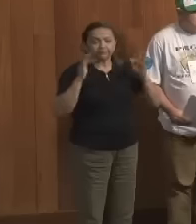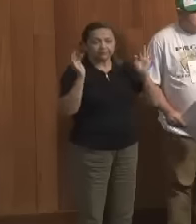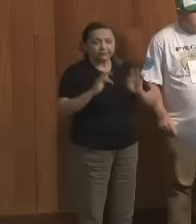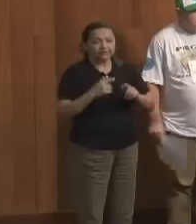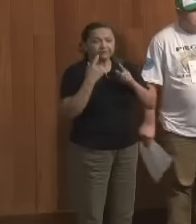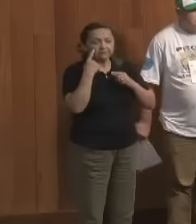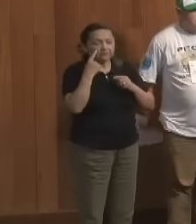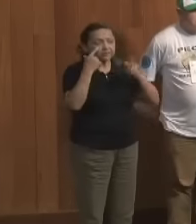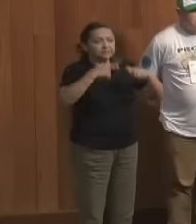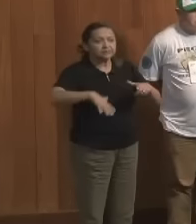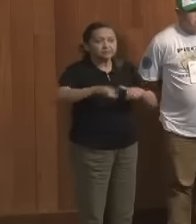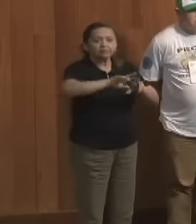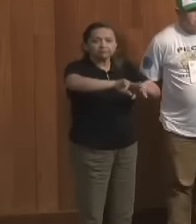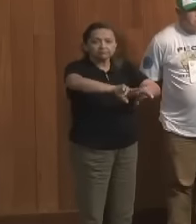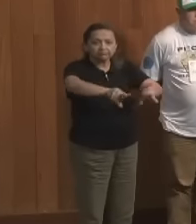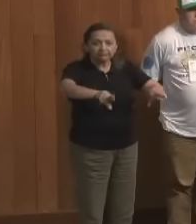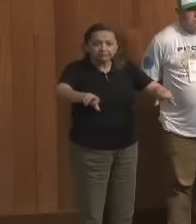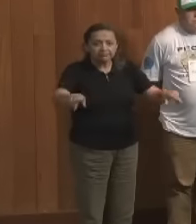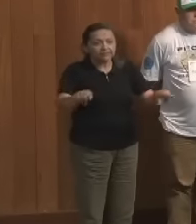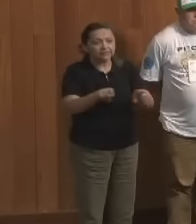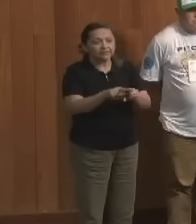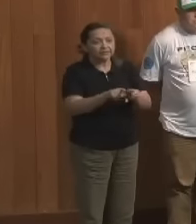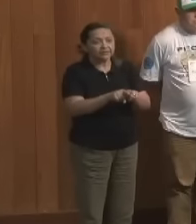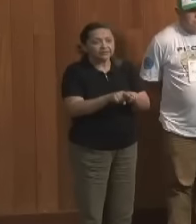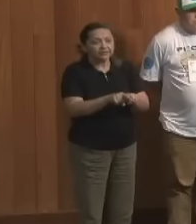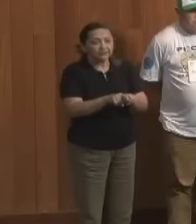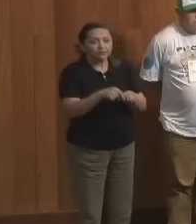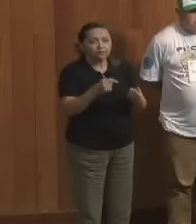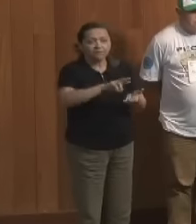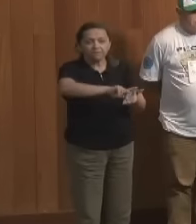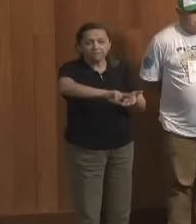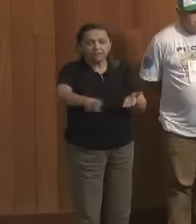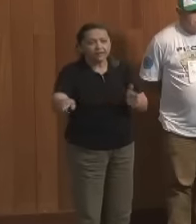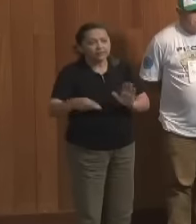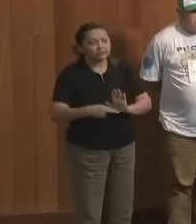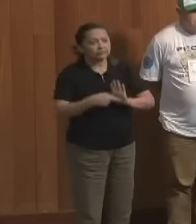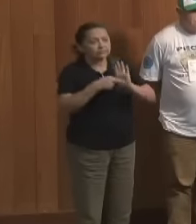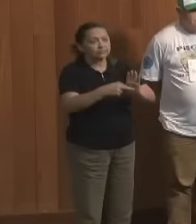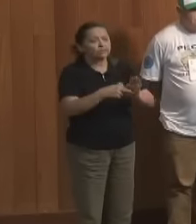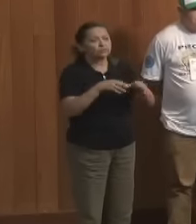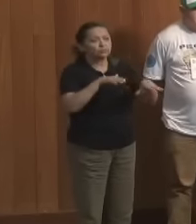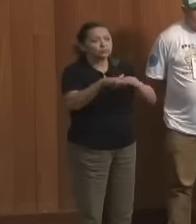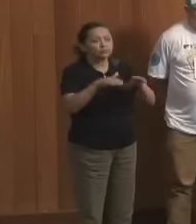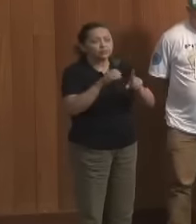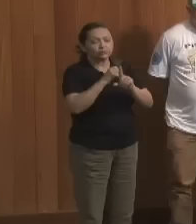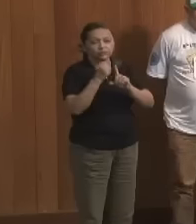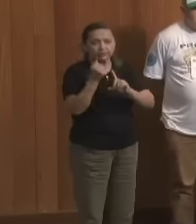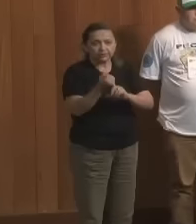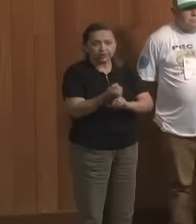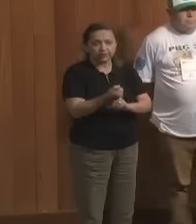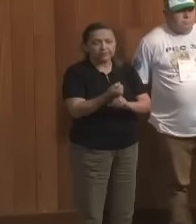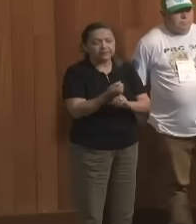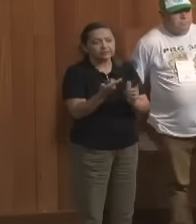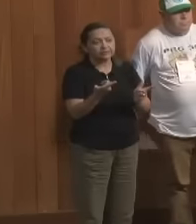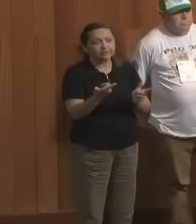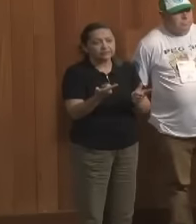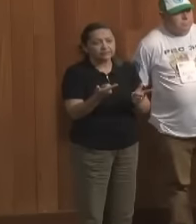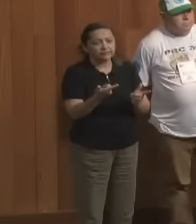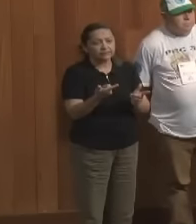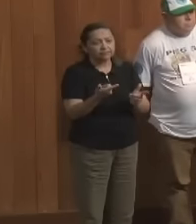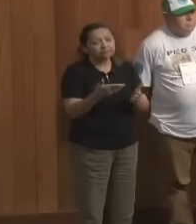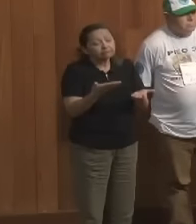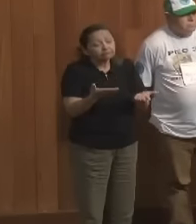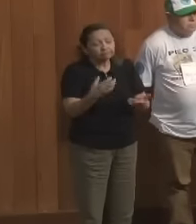esse espaço diverso com várias representações de movimentos sociais, embora